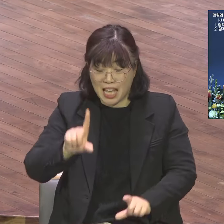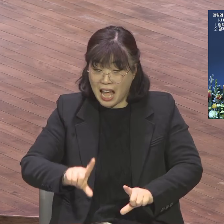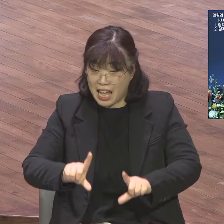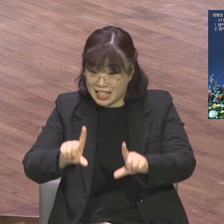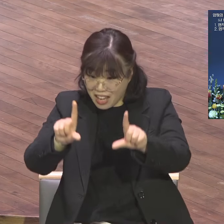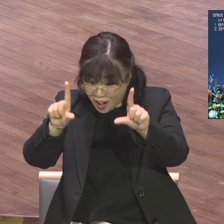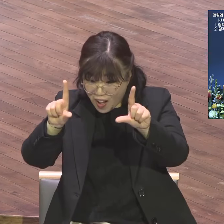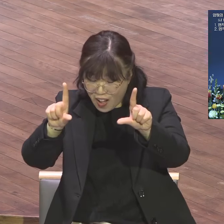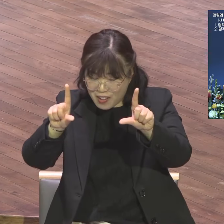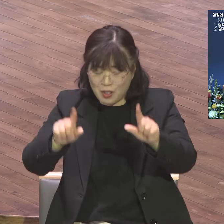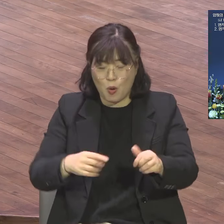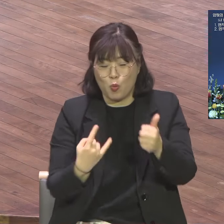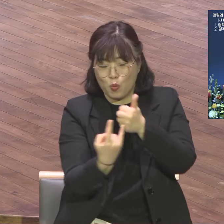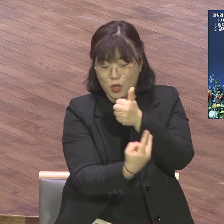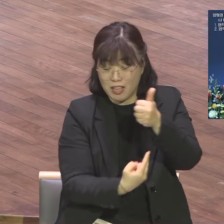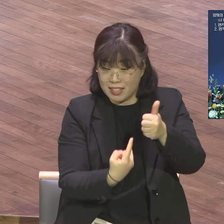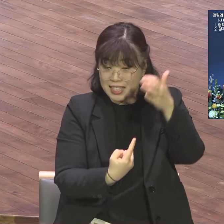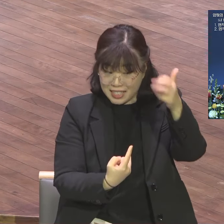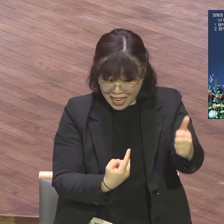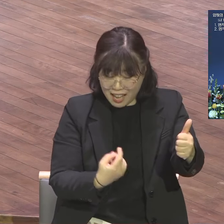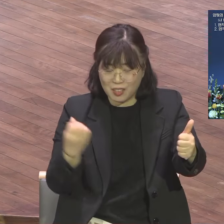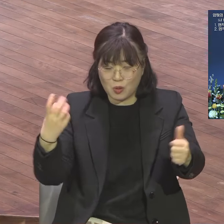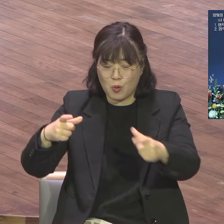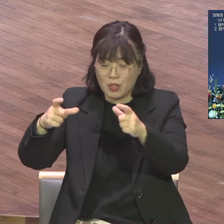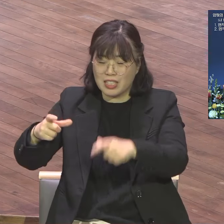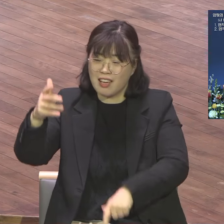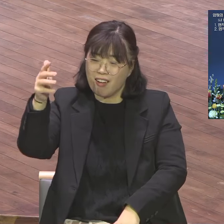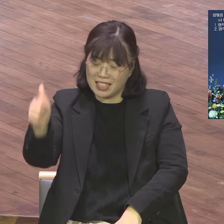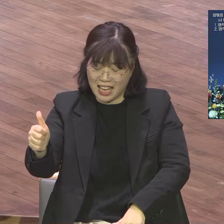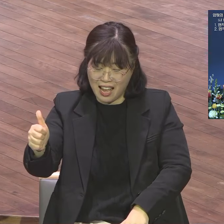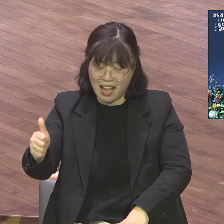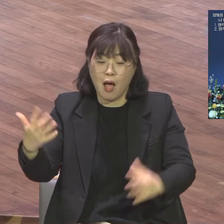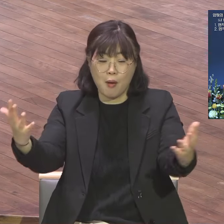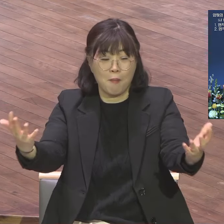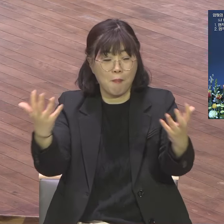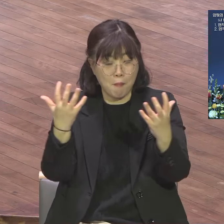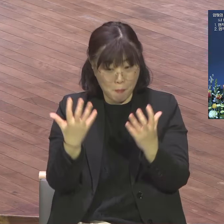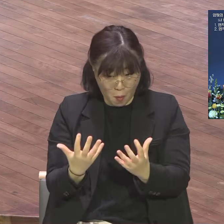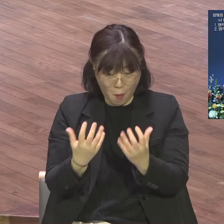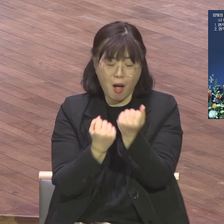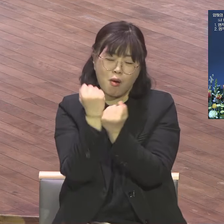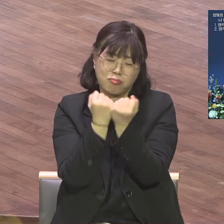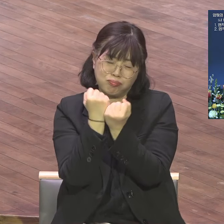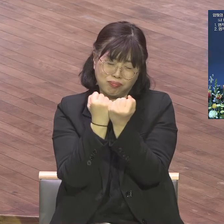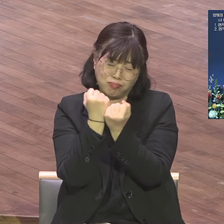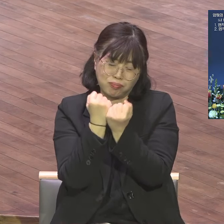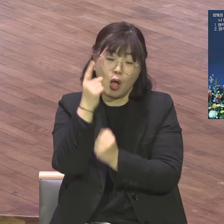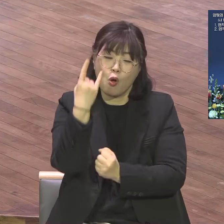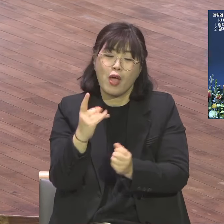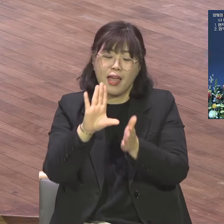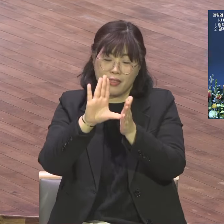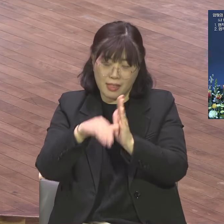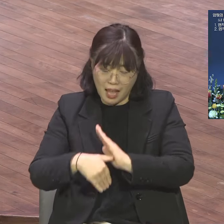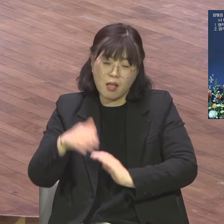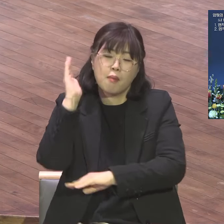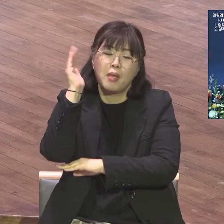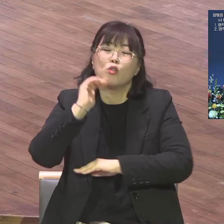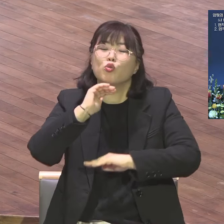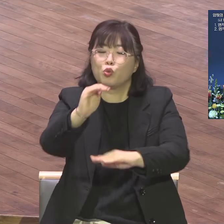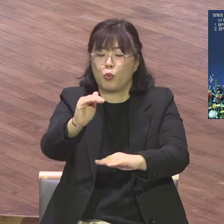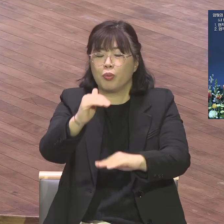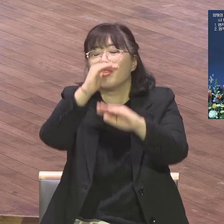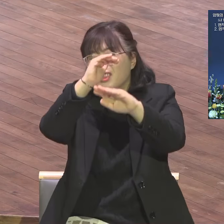위원장단 및 지역장 이 연합 워크숍 때 건면한 내용이 그들이 있어요.